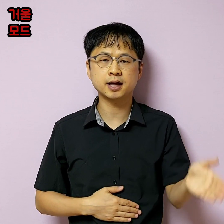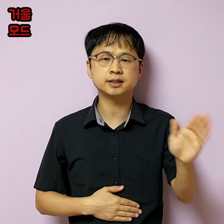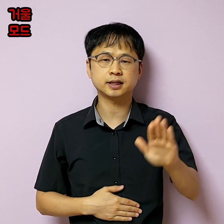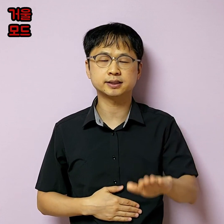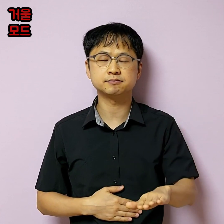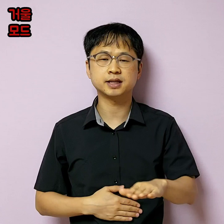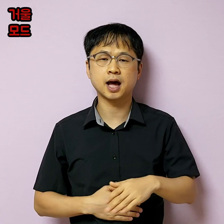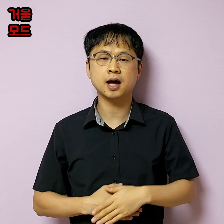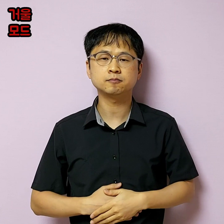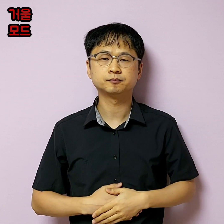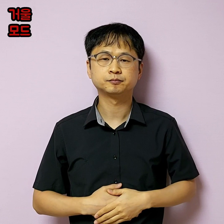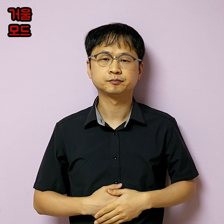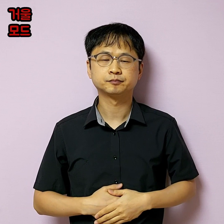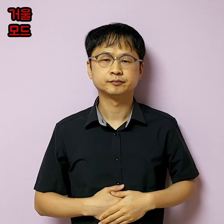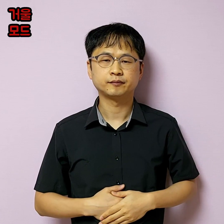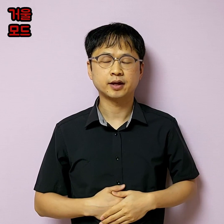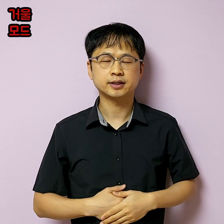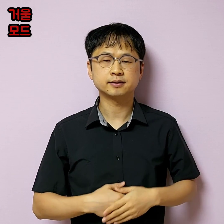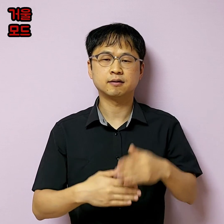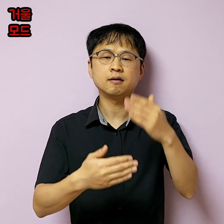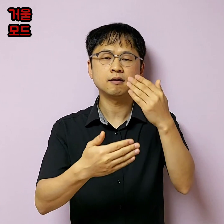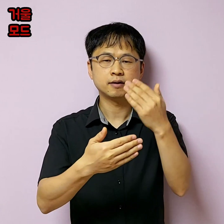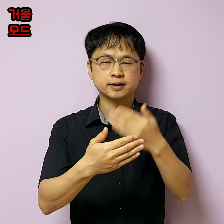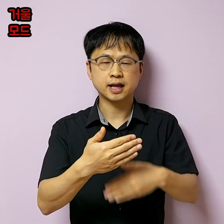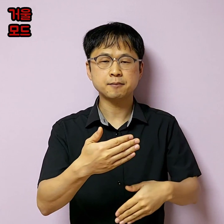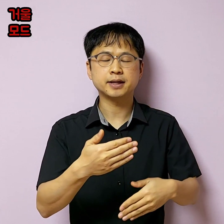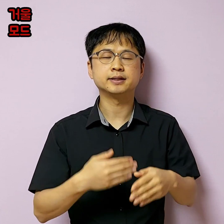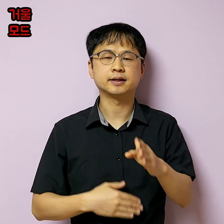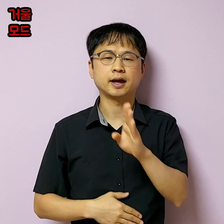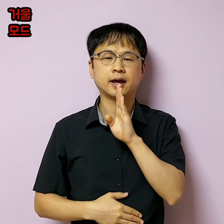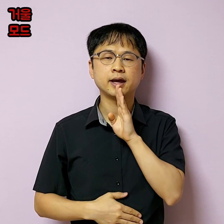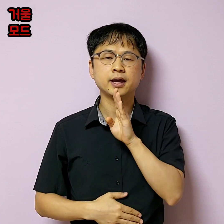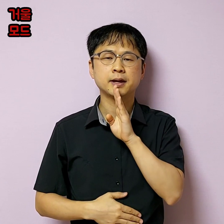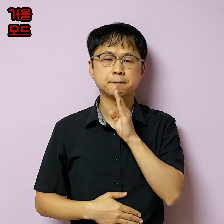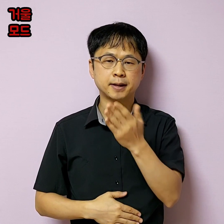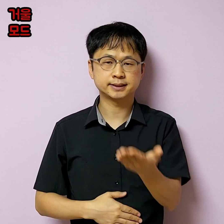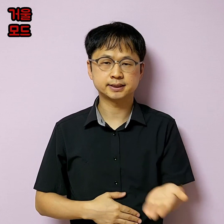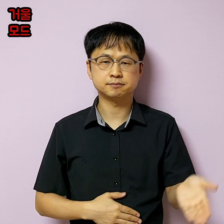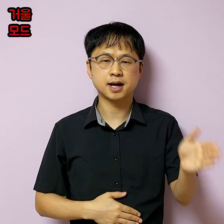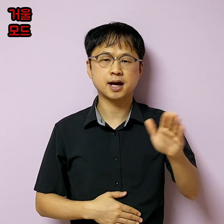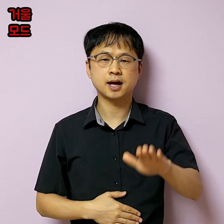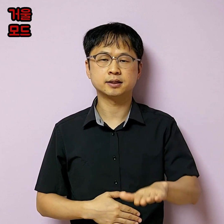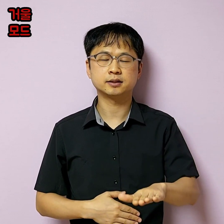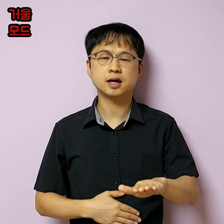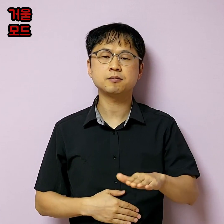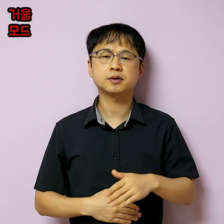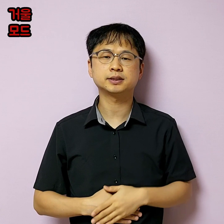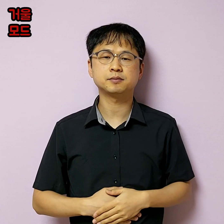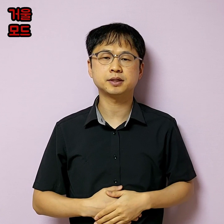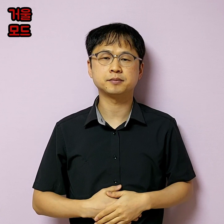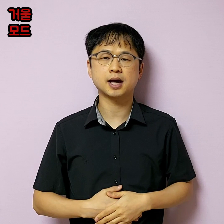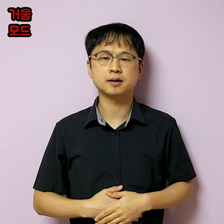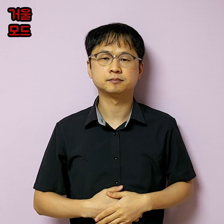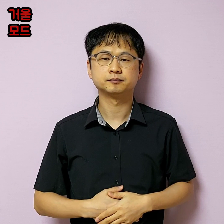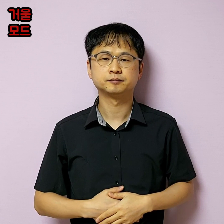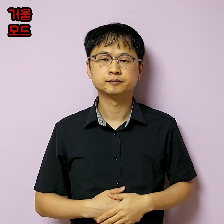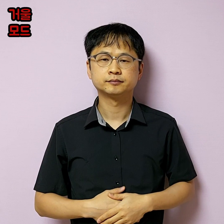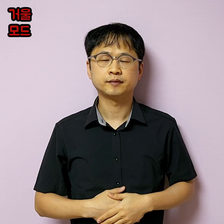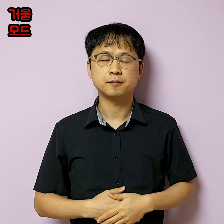맞지만이 되겠습니다. 네, 그래서 남아있는 게 맞지만 이렇게 표현하시면 됩니다. 네,